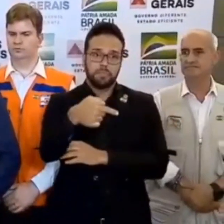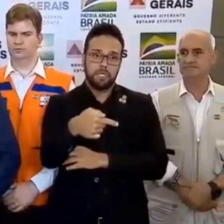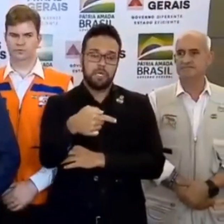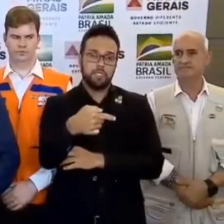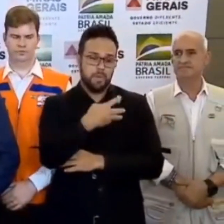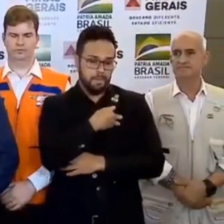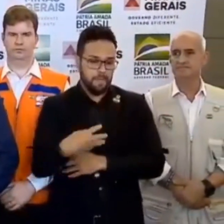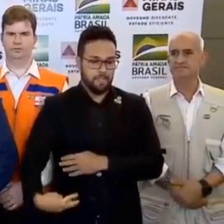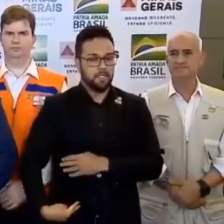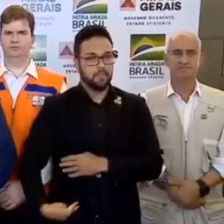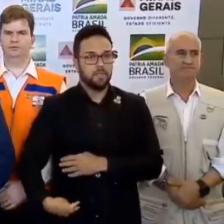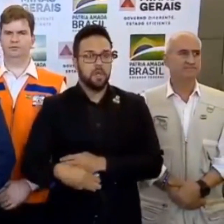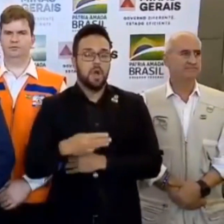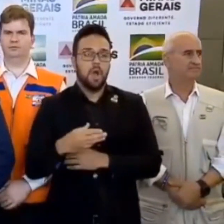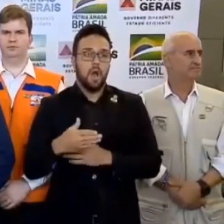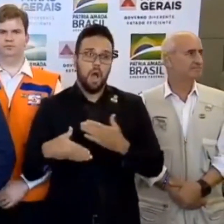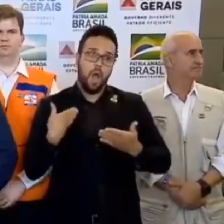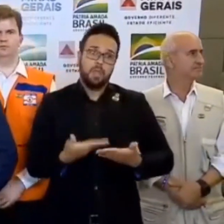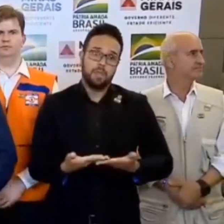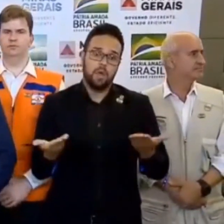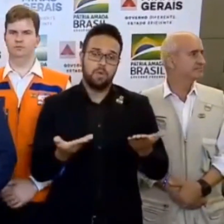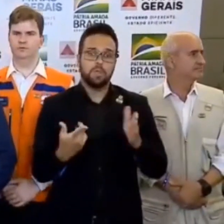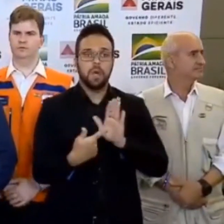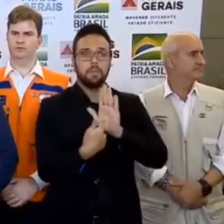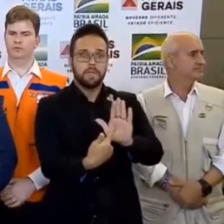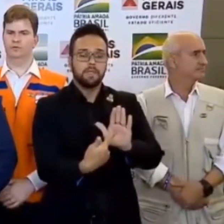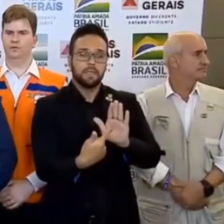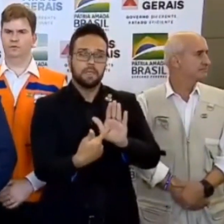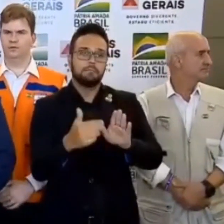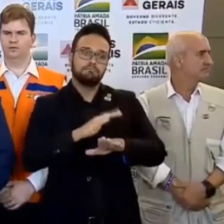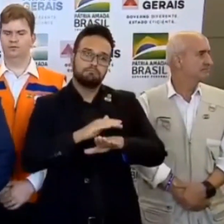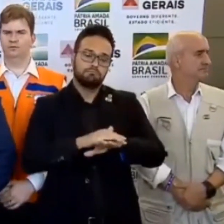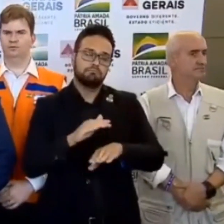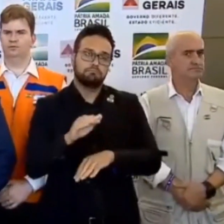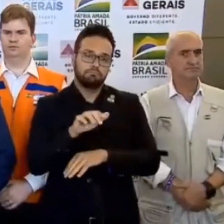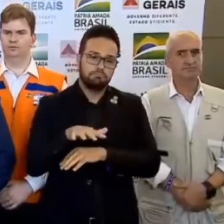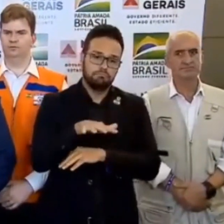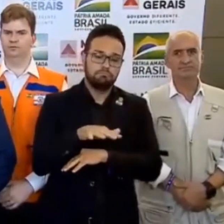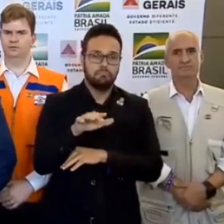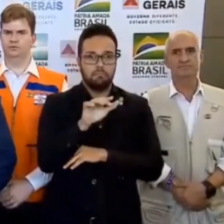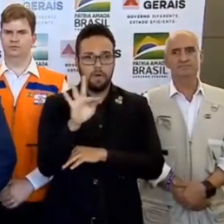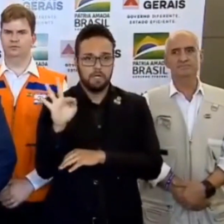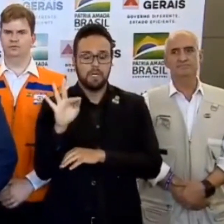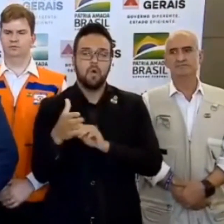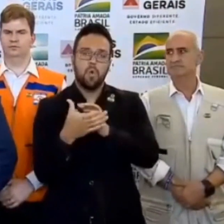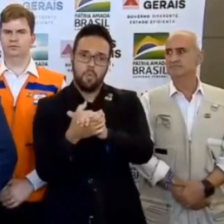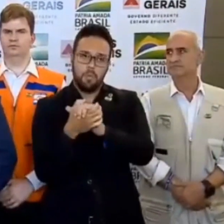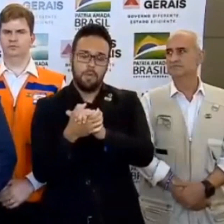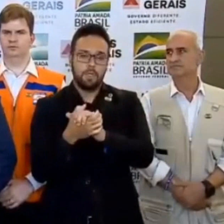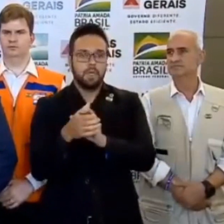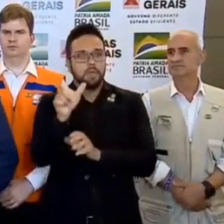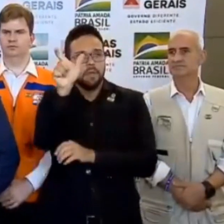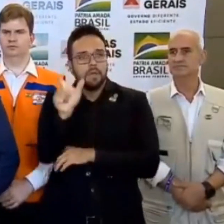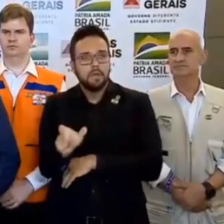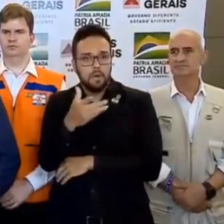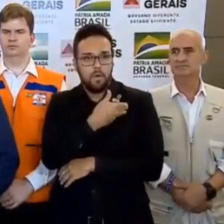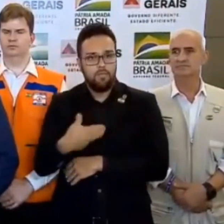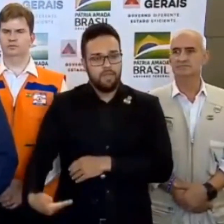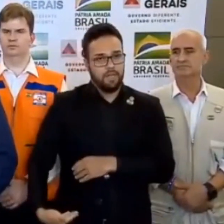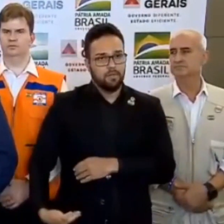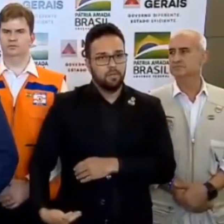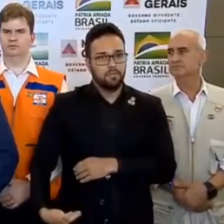apresentar o que foi conseguido até o momento por parte da área federal. Primeiro, cumprimentando o nosso governador pela sua pronta